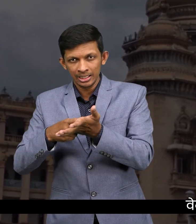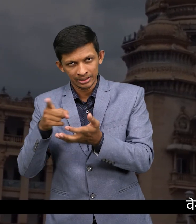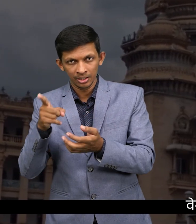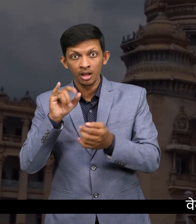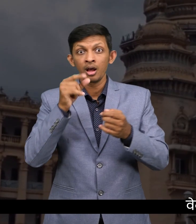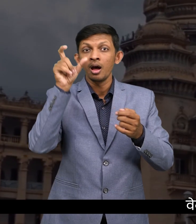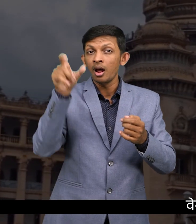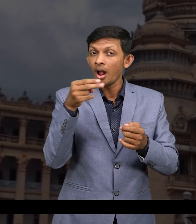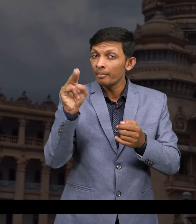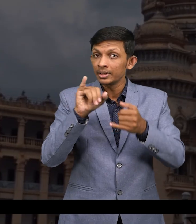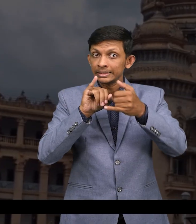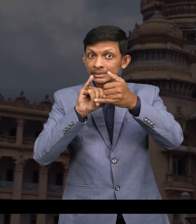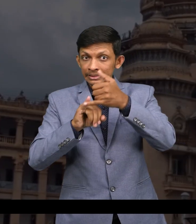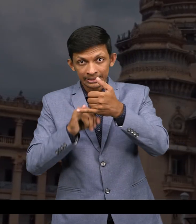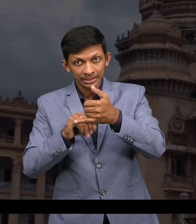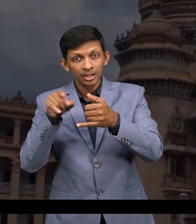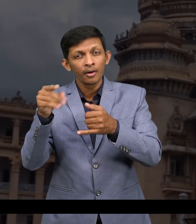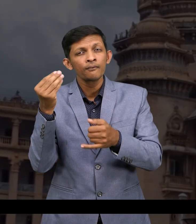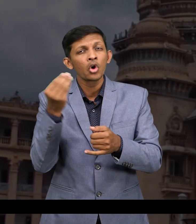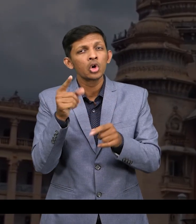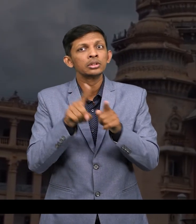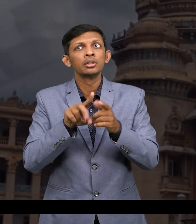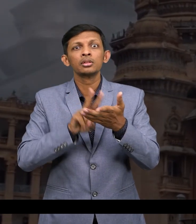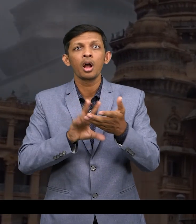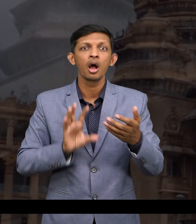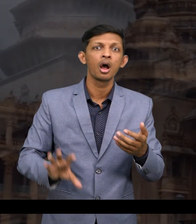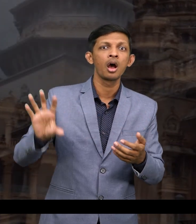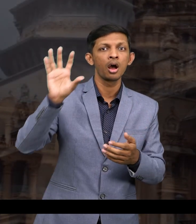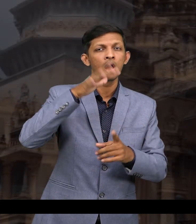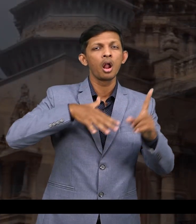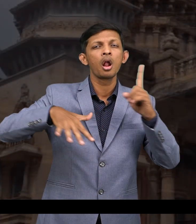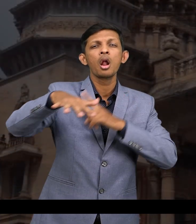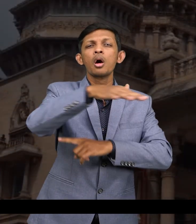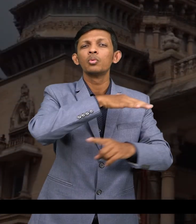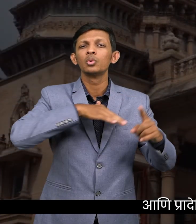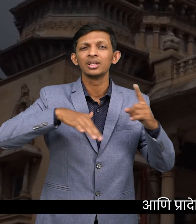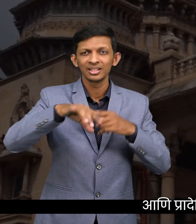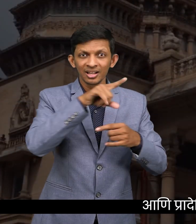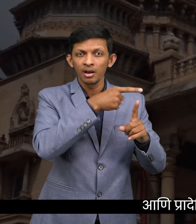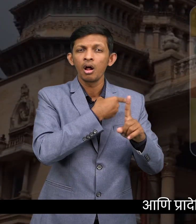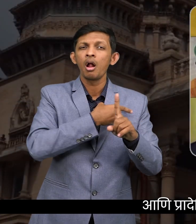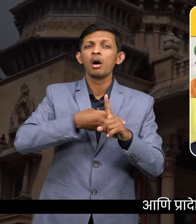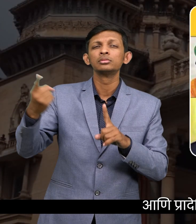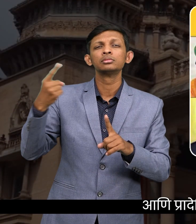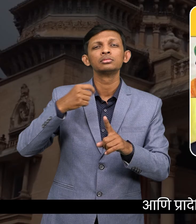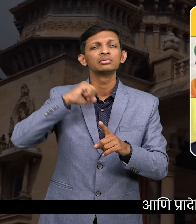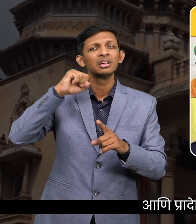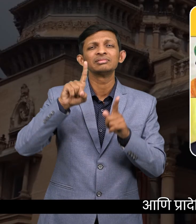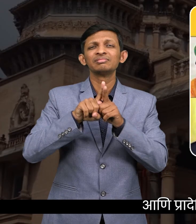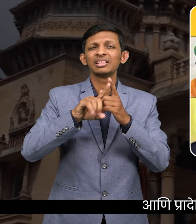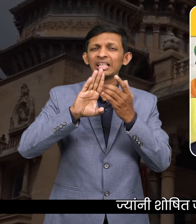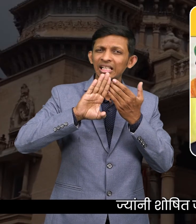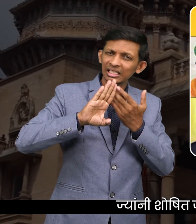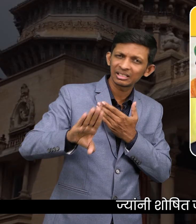ललकांती, राघवय्या, सरस्वती गोरा हे काही राष्ट्रीय आणि प्रादेशिक